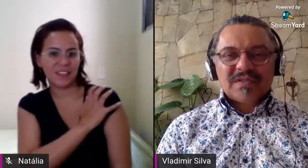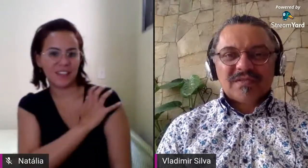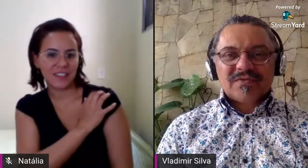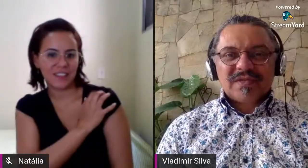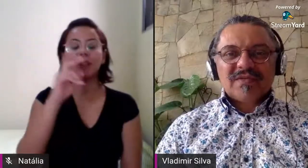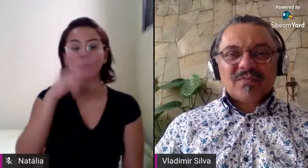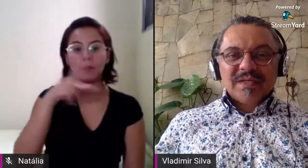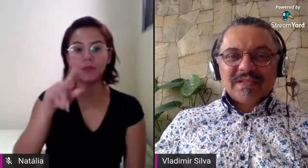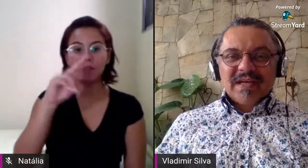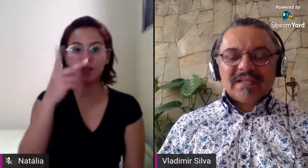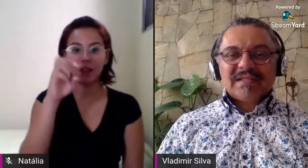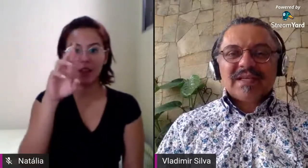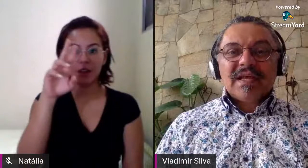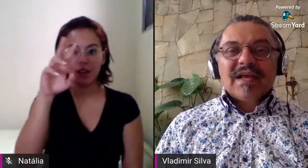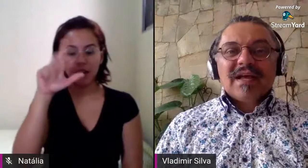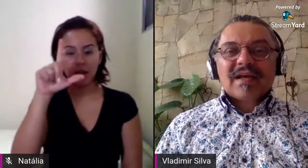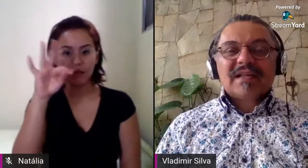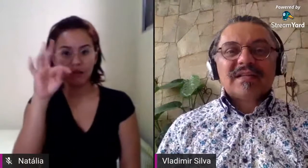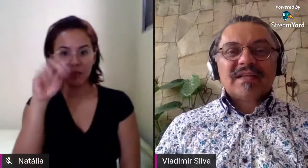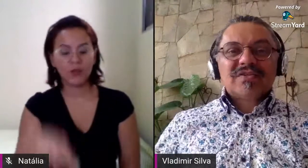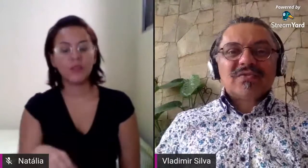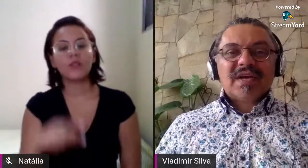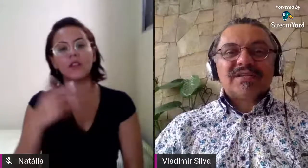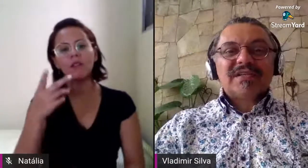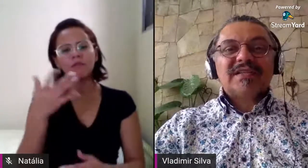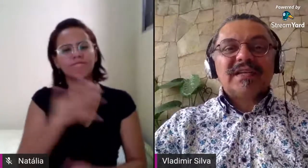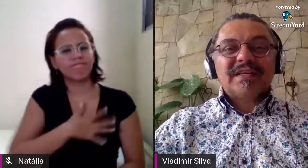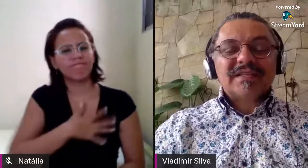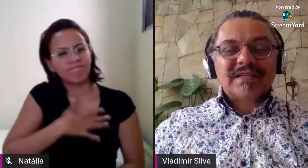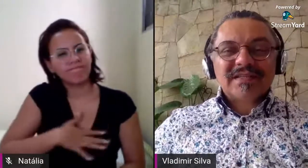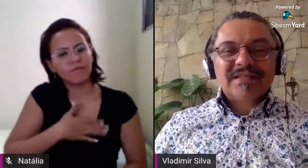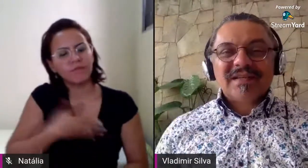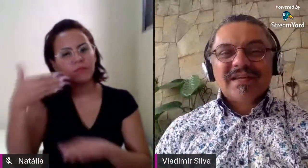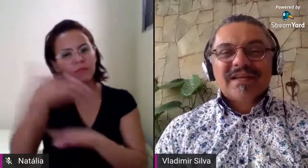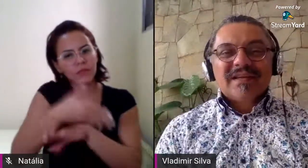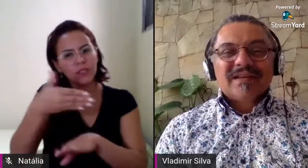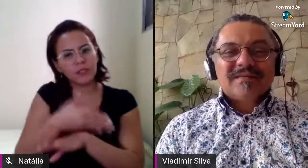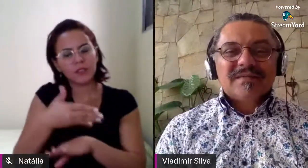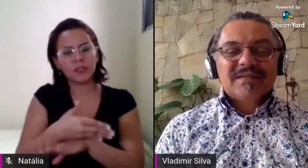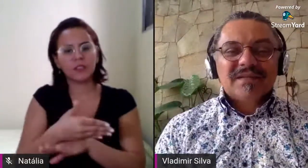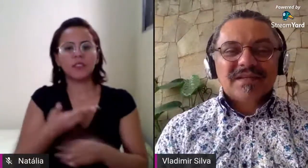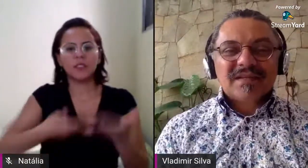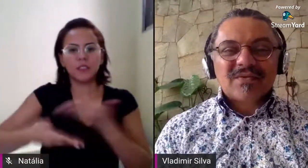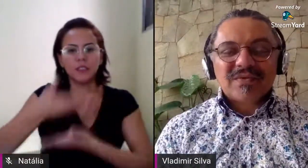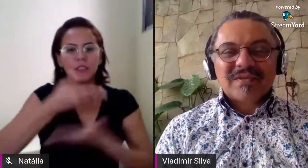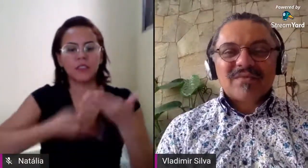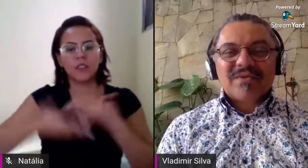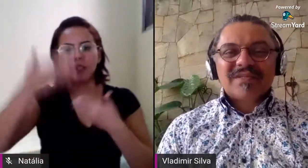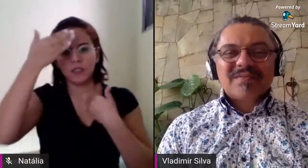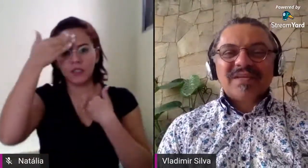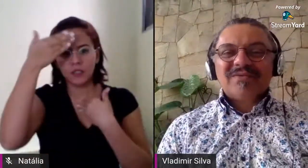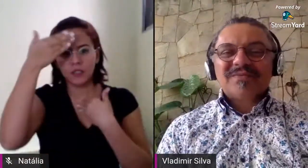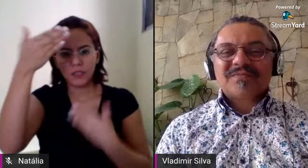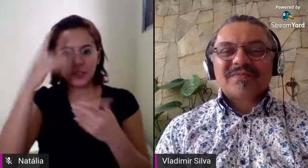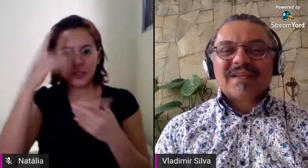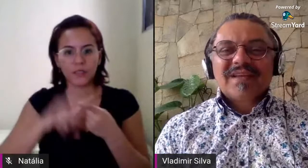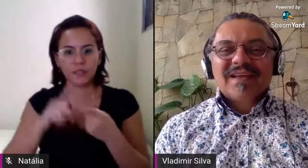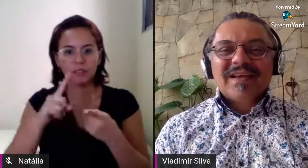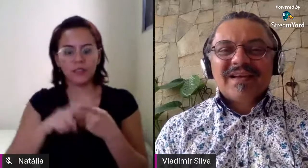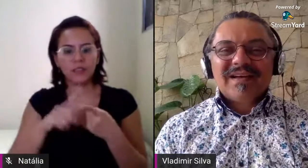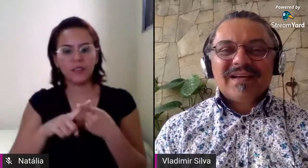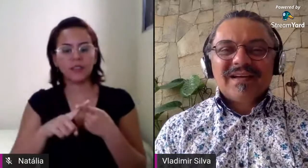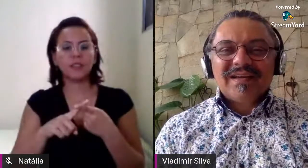dessa proposta do Centro de Humanidades. Agradeço a gentileza de dizer tanta coisa a meu respeito.